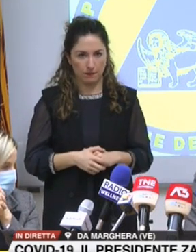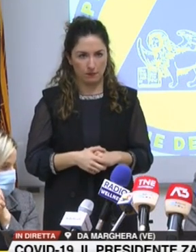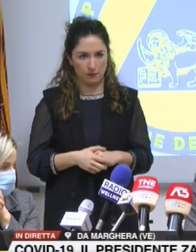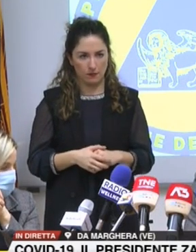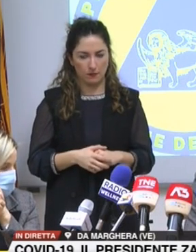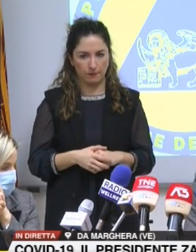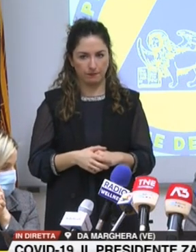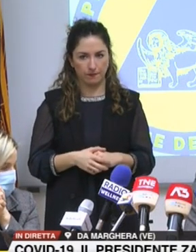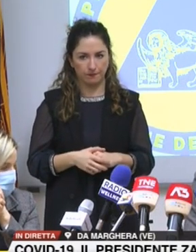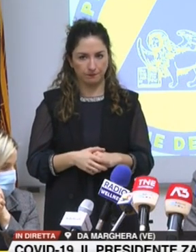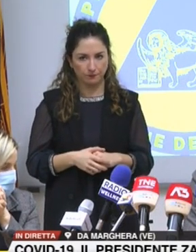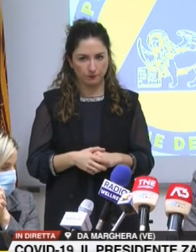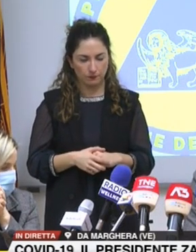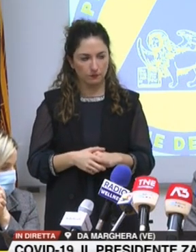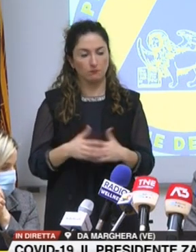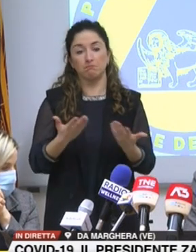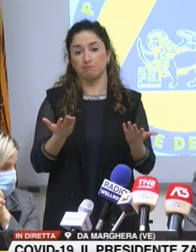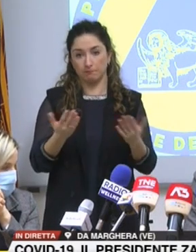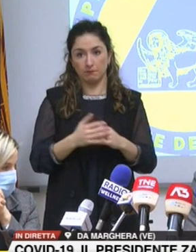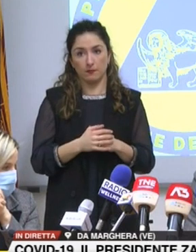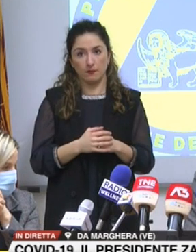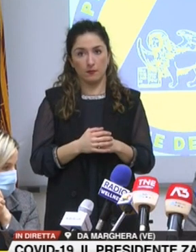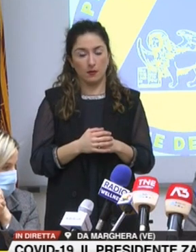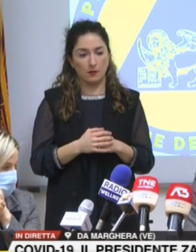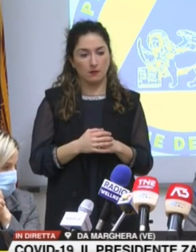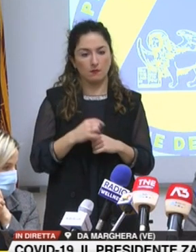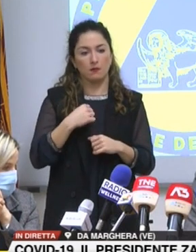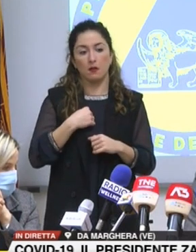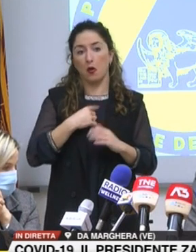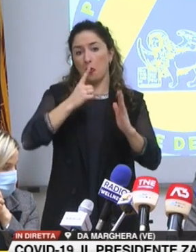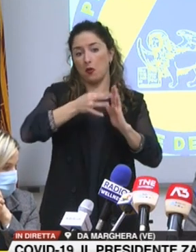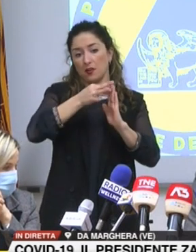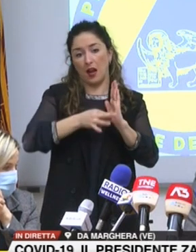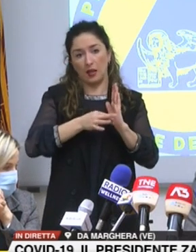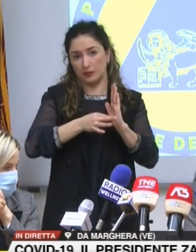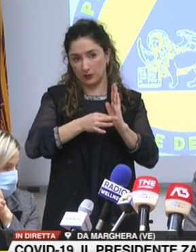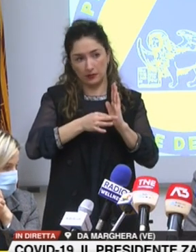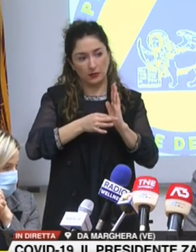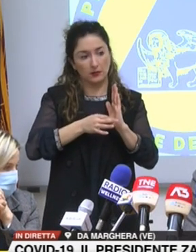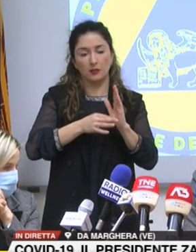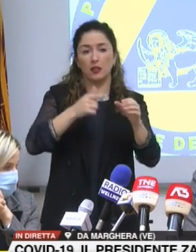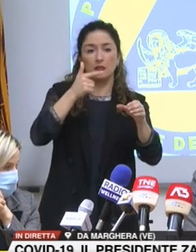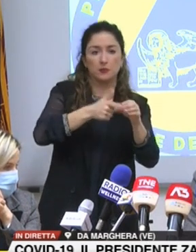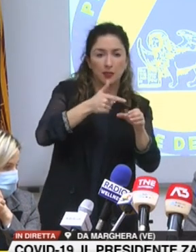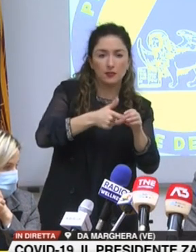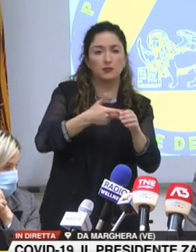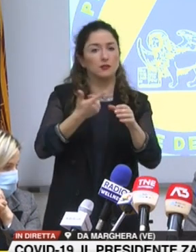stesso e l'ho voluto dimostrare anche senza adottare ordinanze per gli spritz, per i